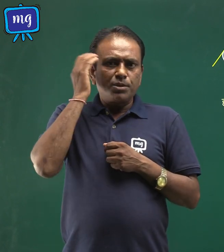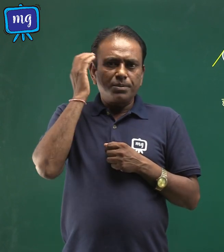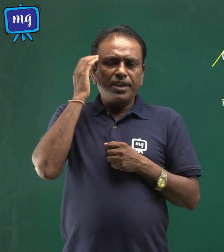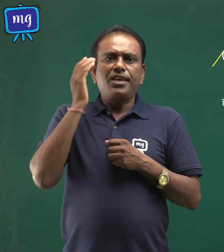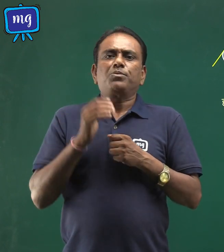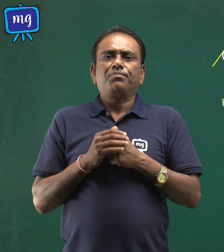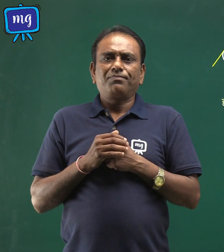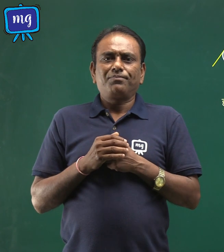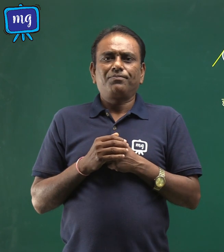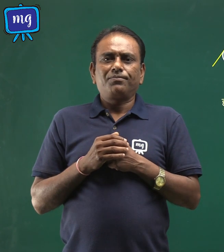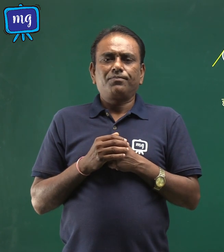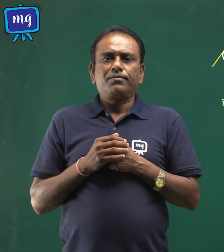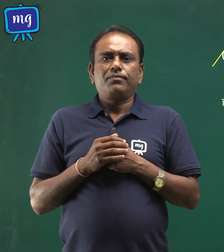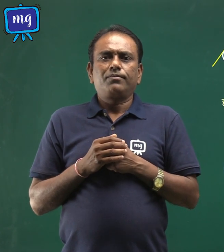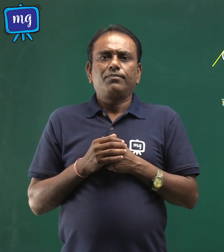गया?